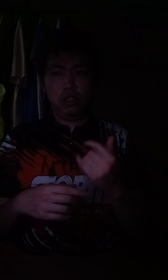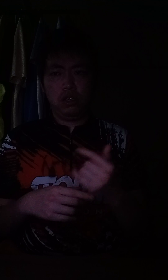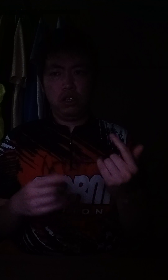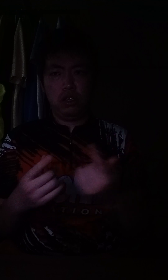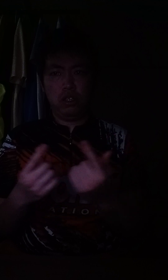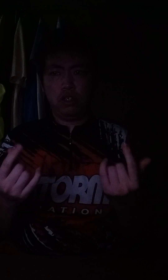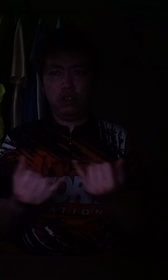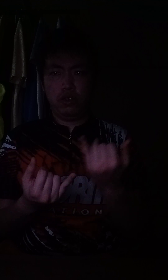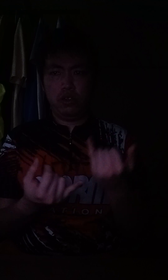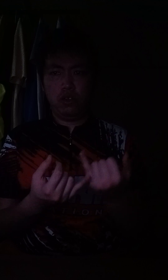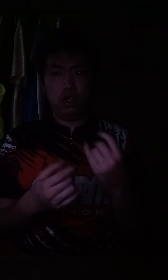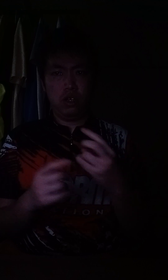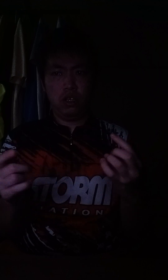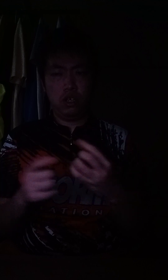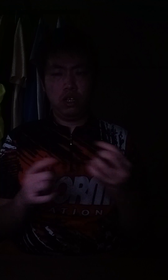없습니다.